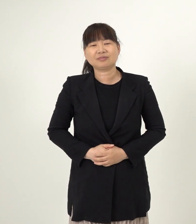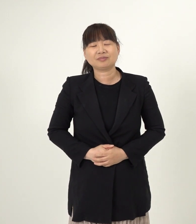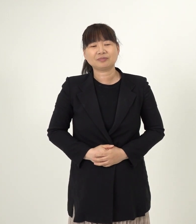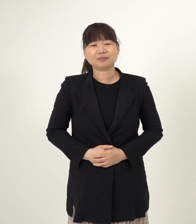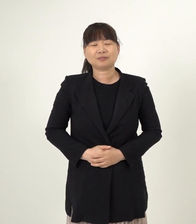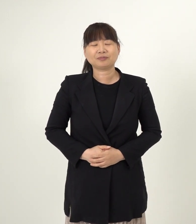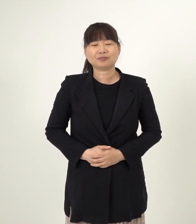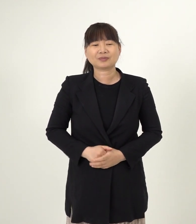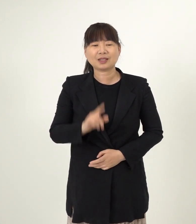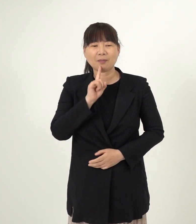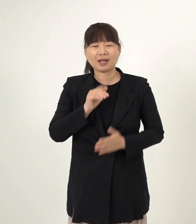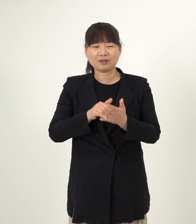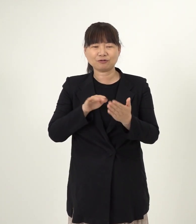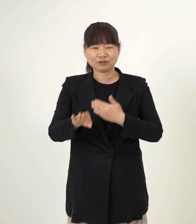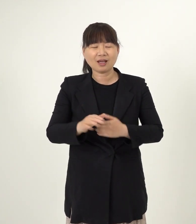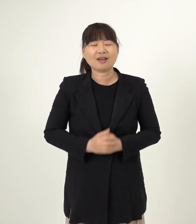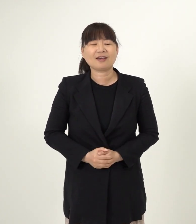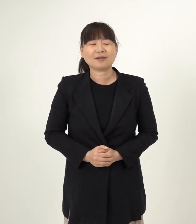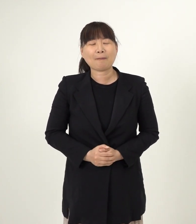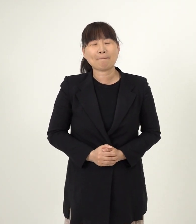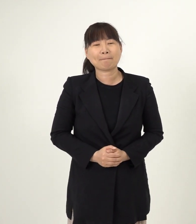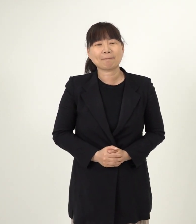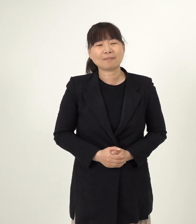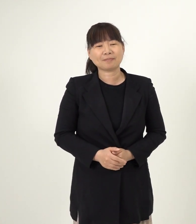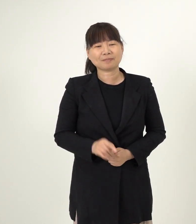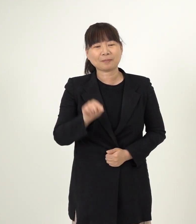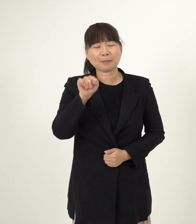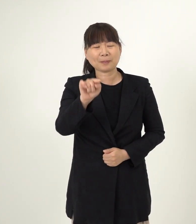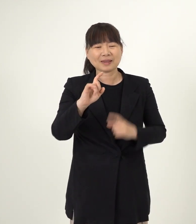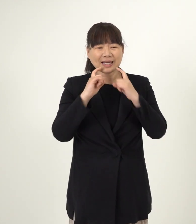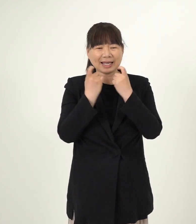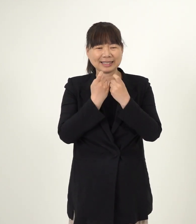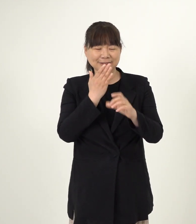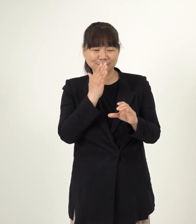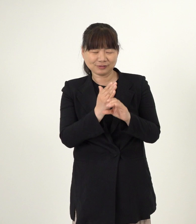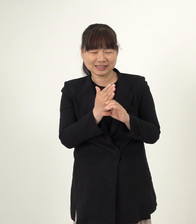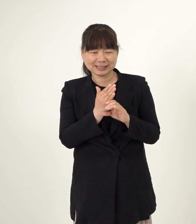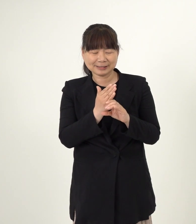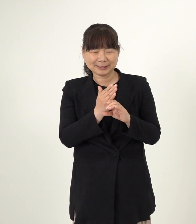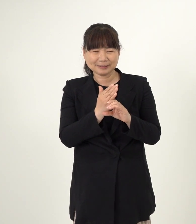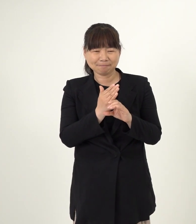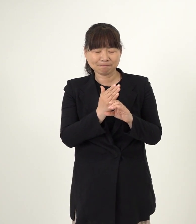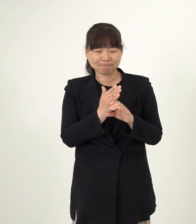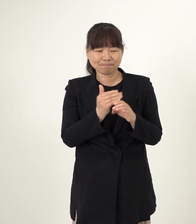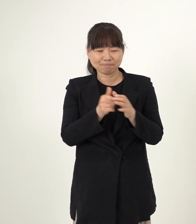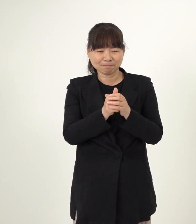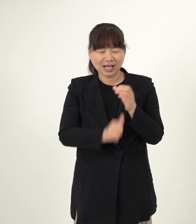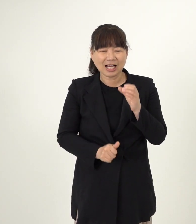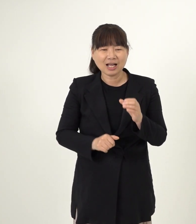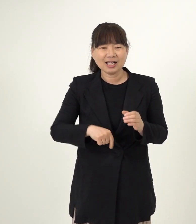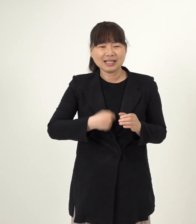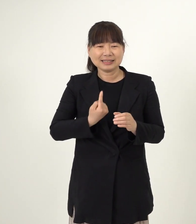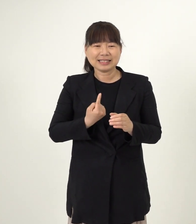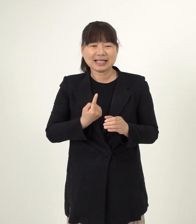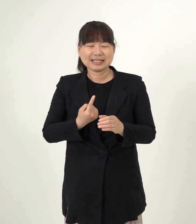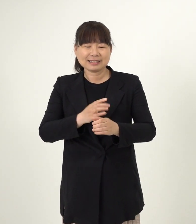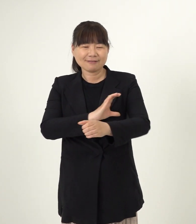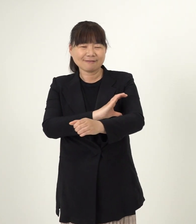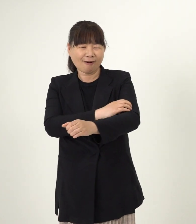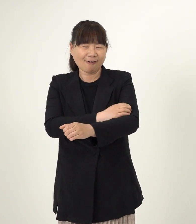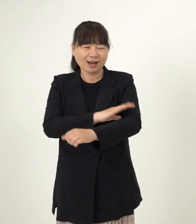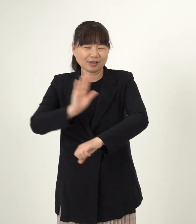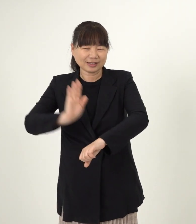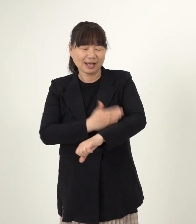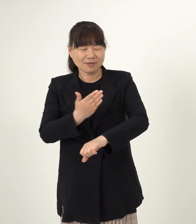그 비열하고 자기 이기주의와 자기 광기와 열광에